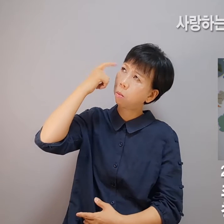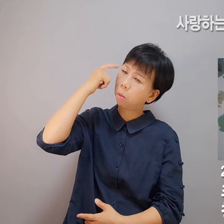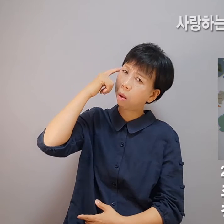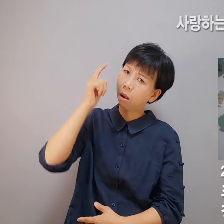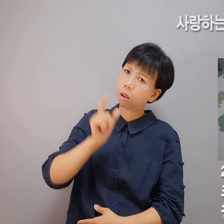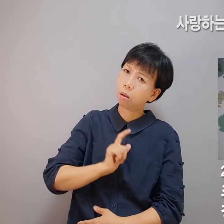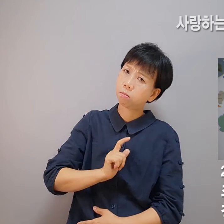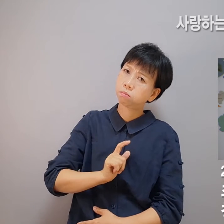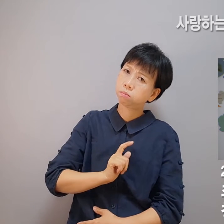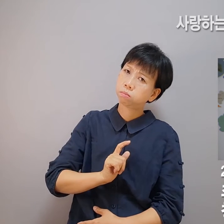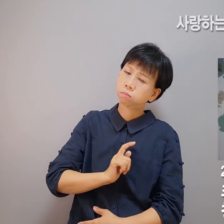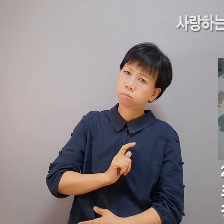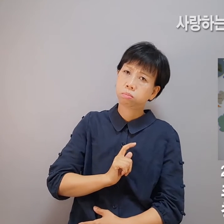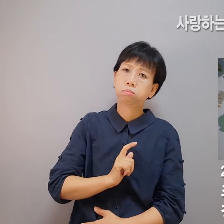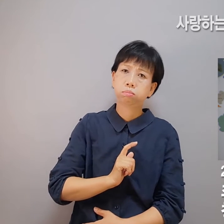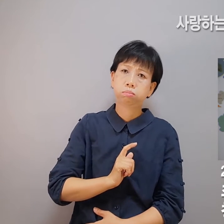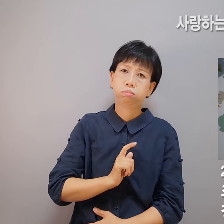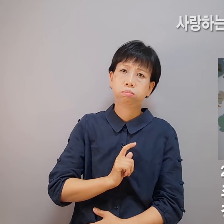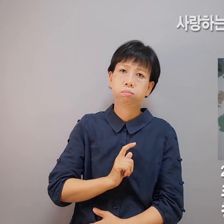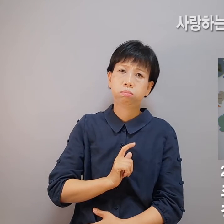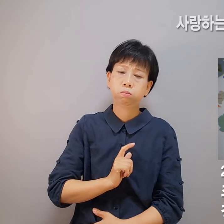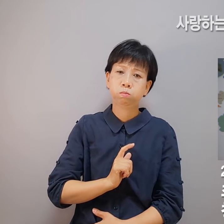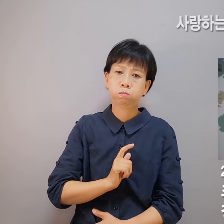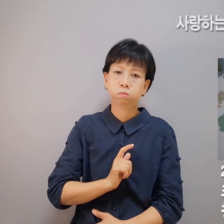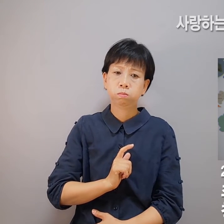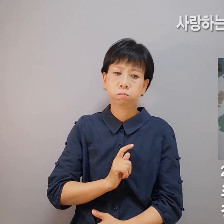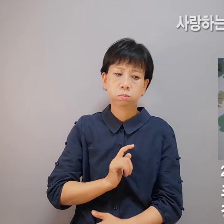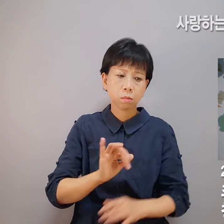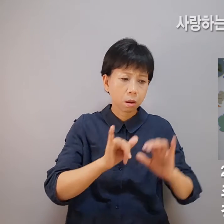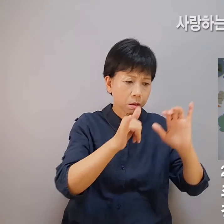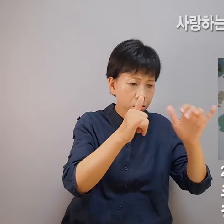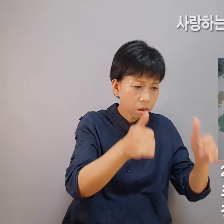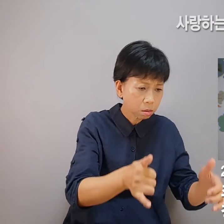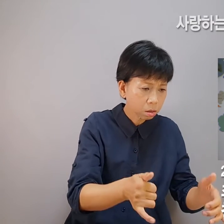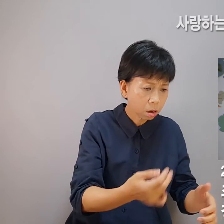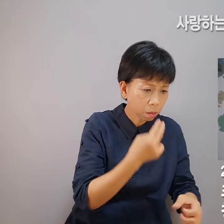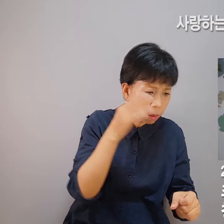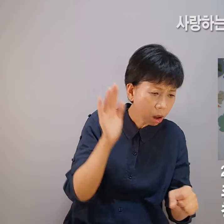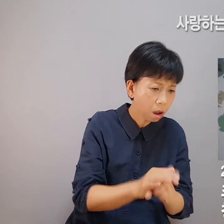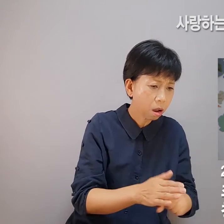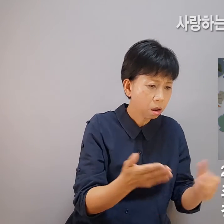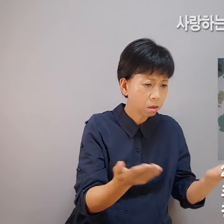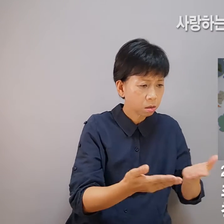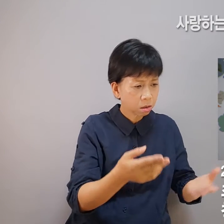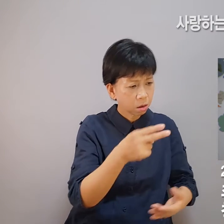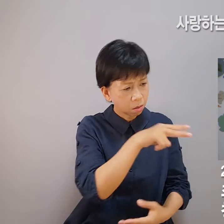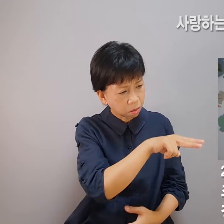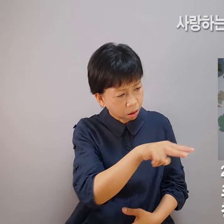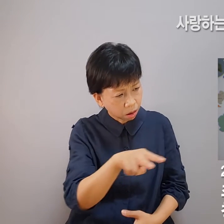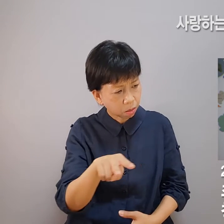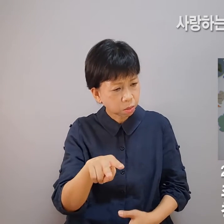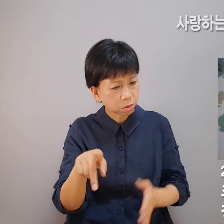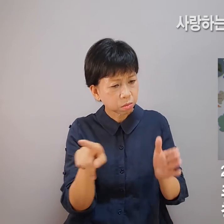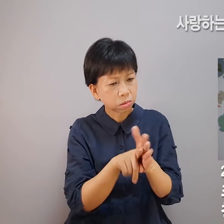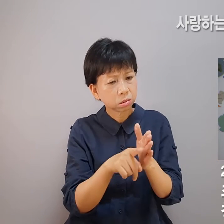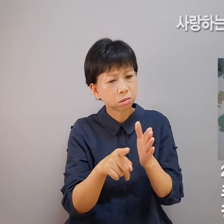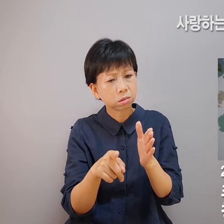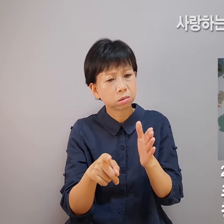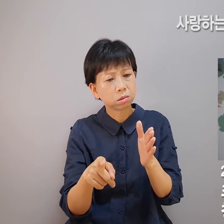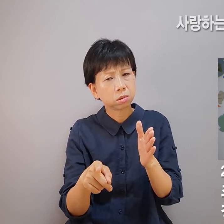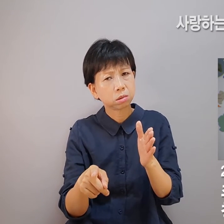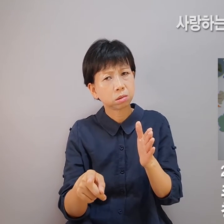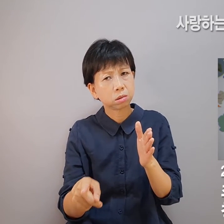이해가 안 됐어요. 이처럼 세상에 얄궂은 일들 때문에 그는 믿음을 잃기 시작했고 이제는